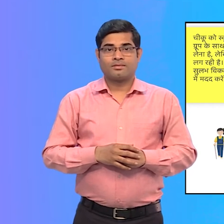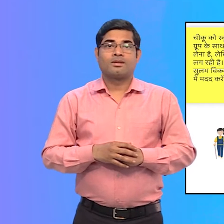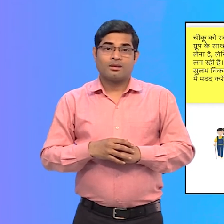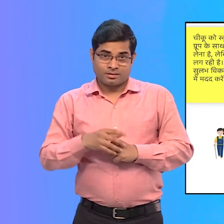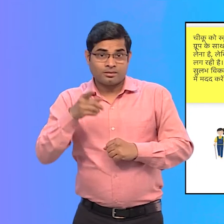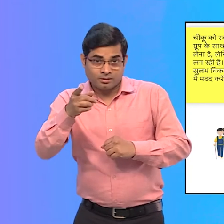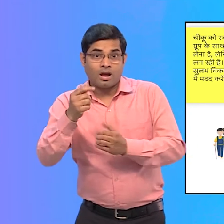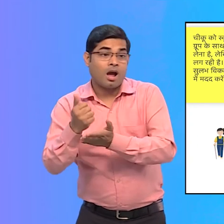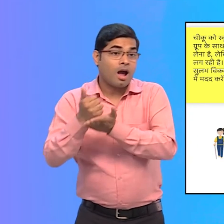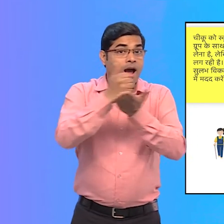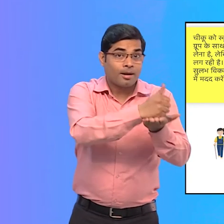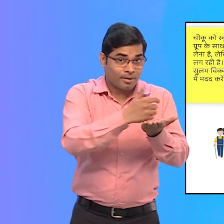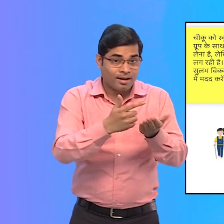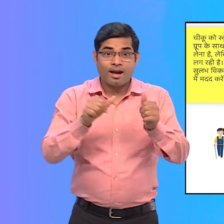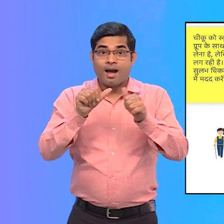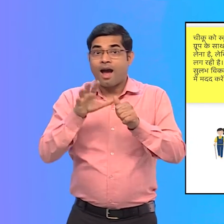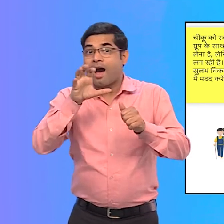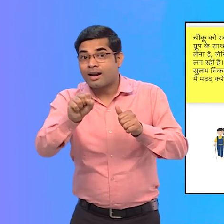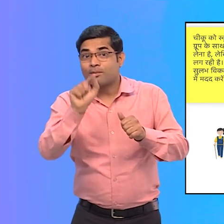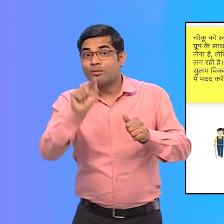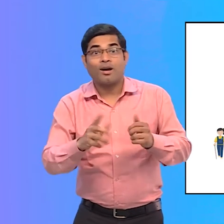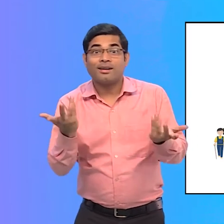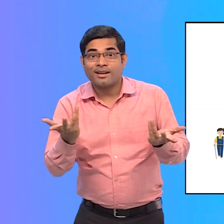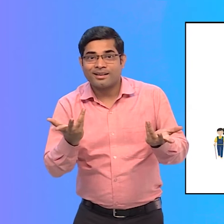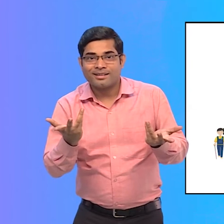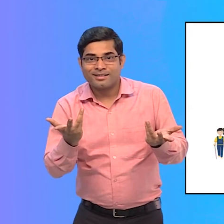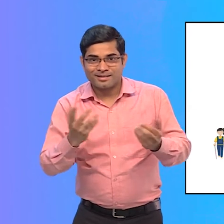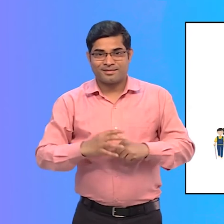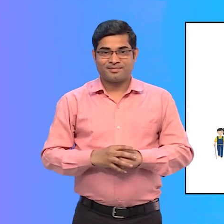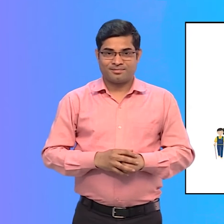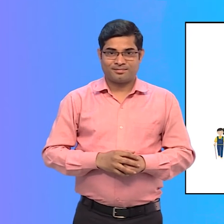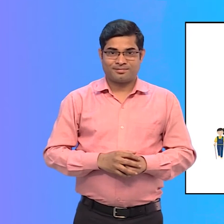तो कृपया उसे एक सुलभ विकल्प तक पहुंचने में मदद करें